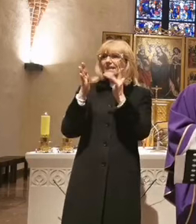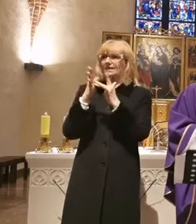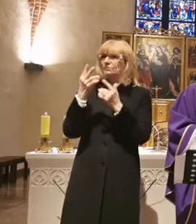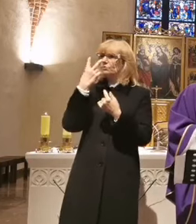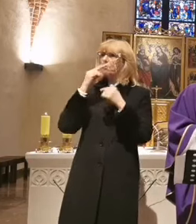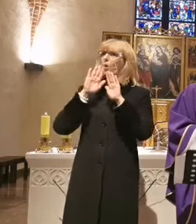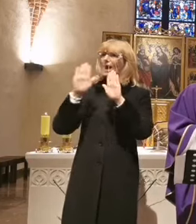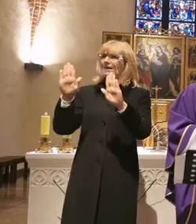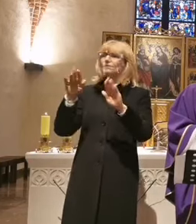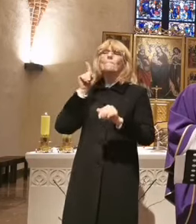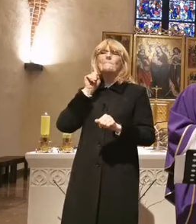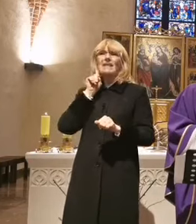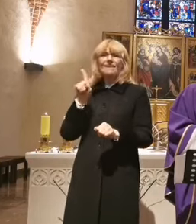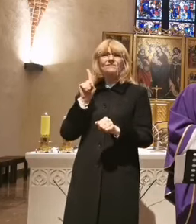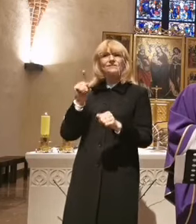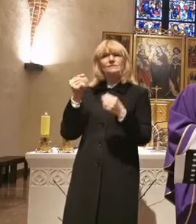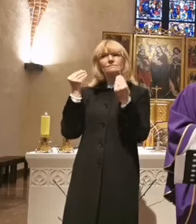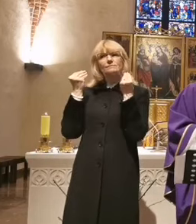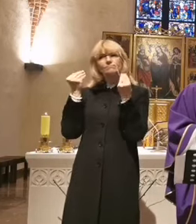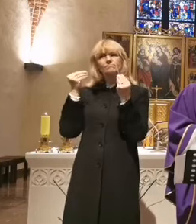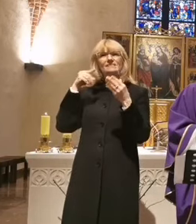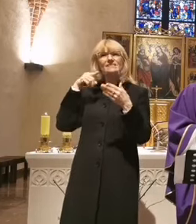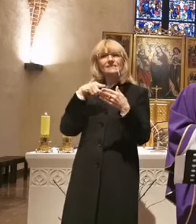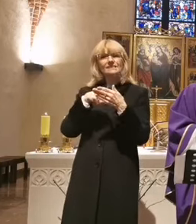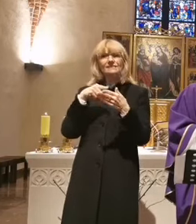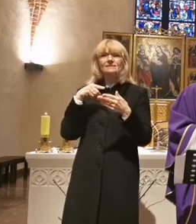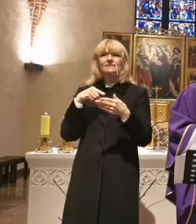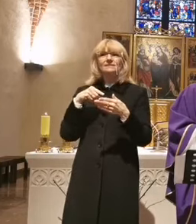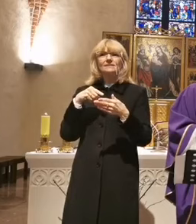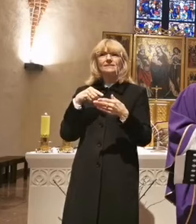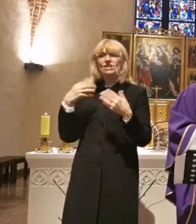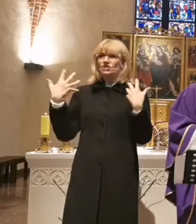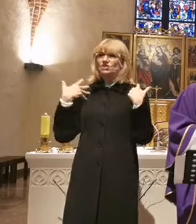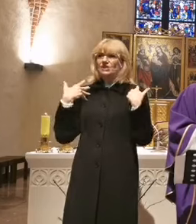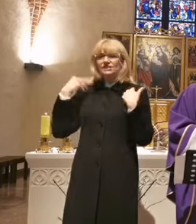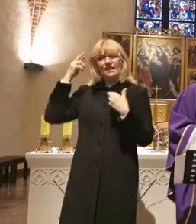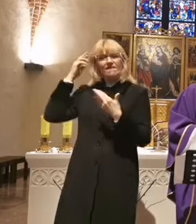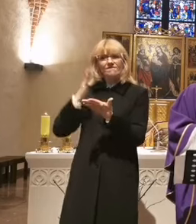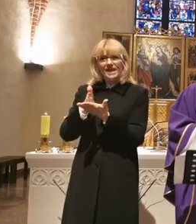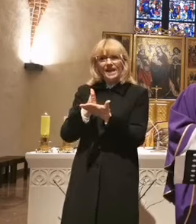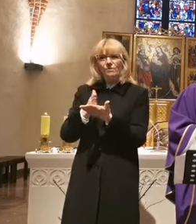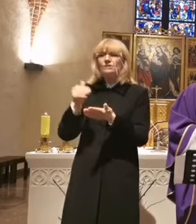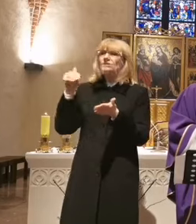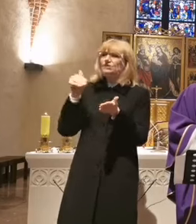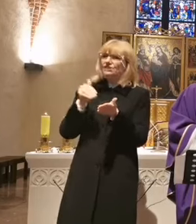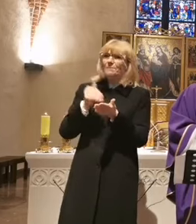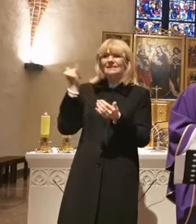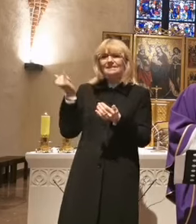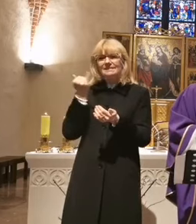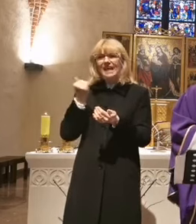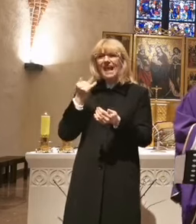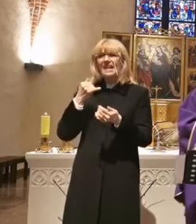prawdziwą istotę życia wiarą. Trzeba się wciąż oczyszczać. Trzeba oczyszczać nasze